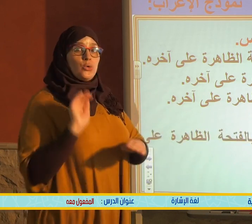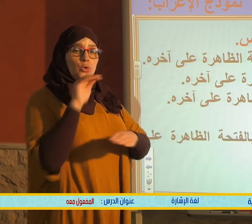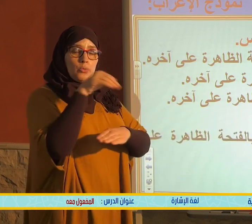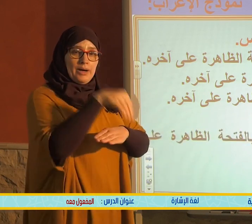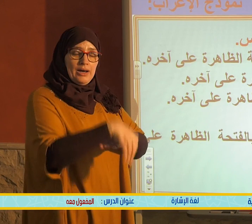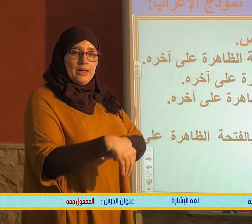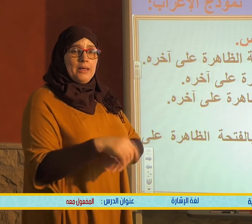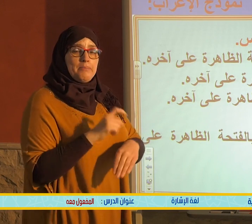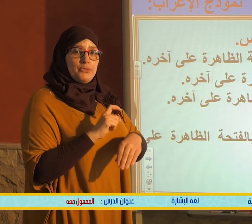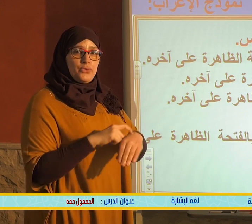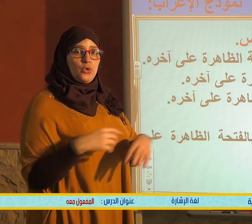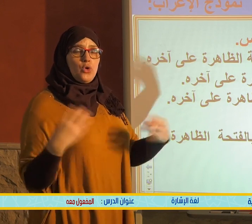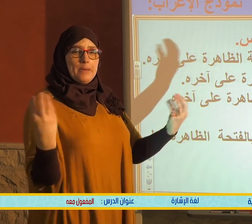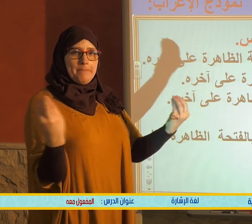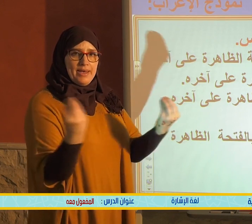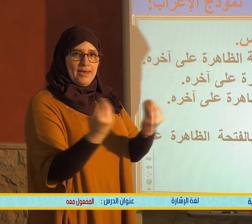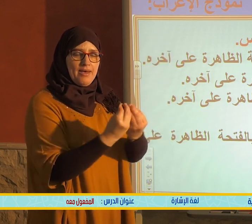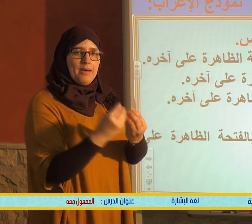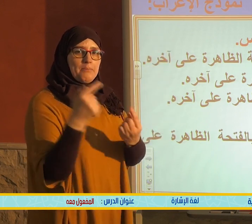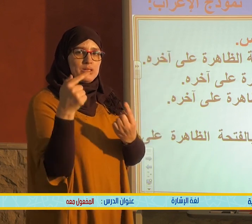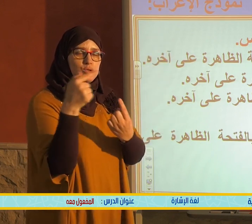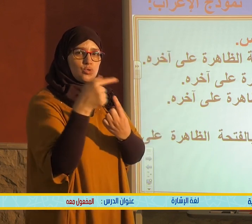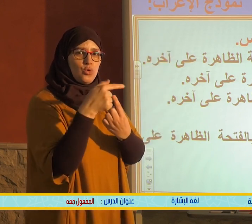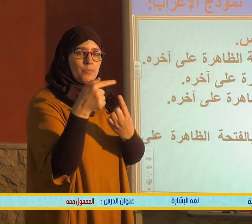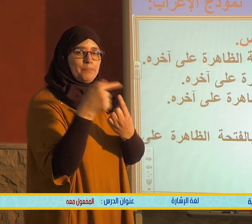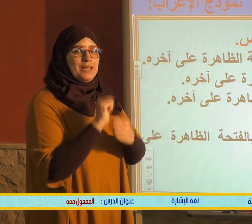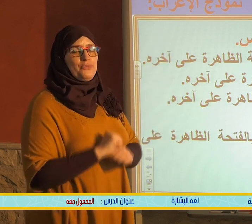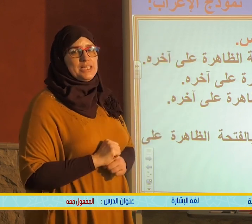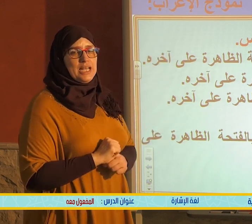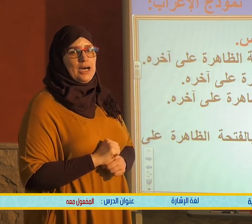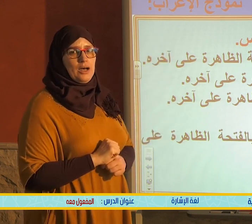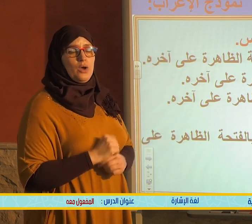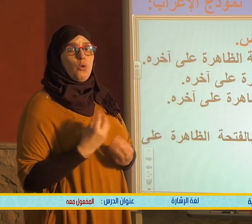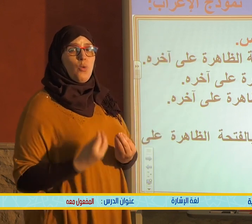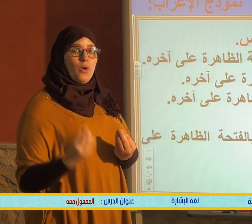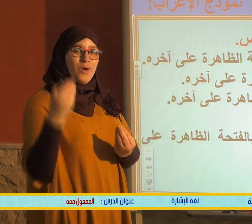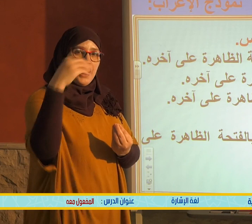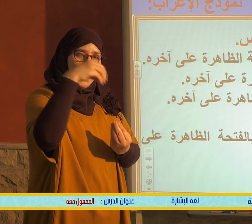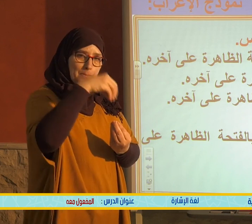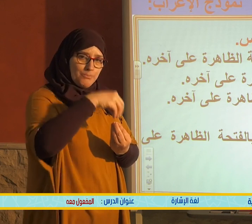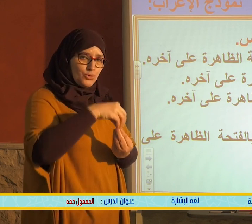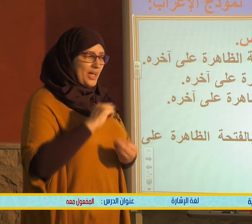غروب مفعول معه منصوب بالفتحة وهو